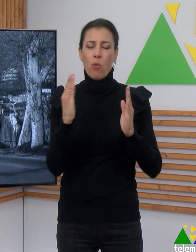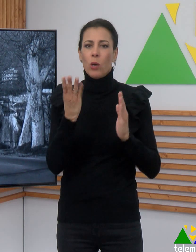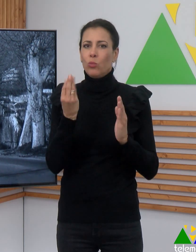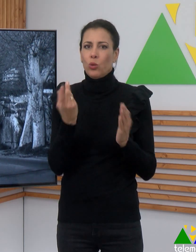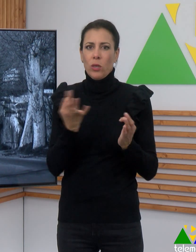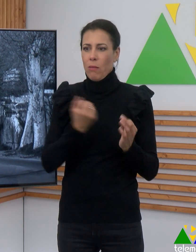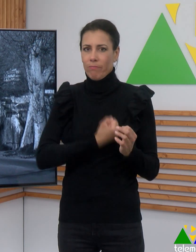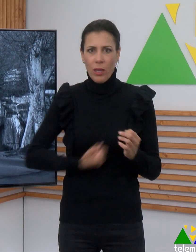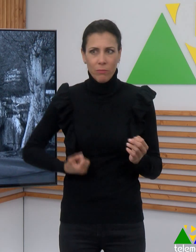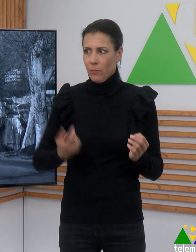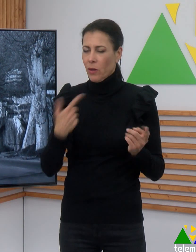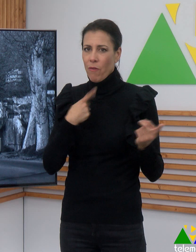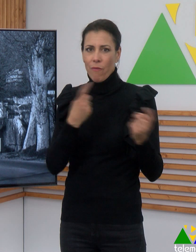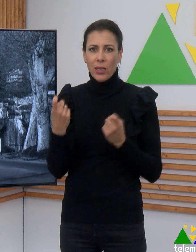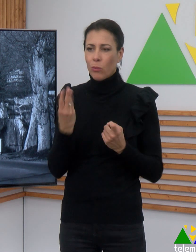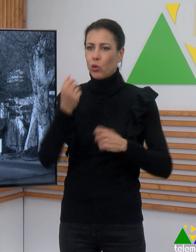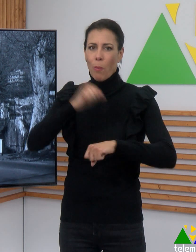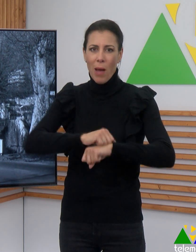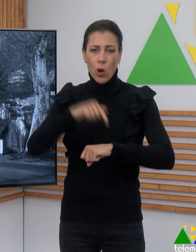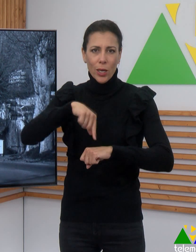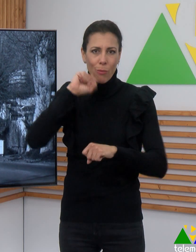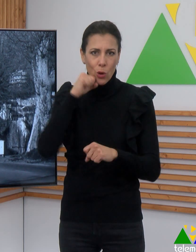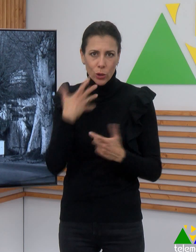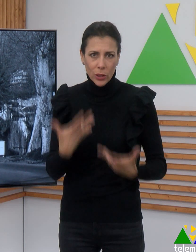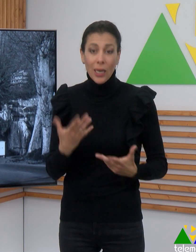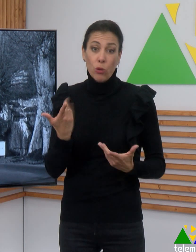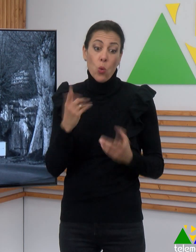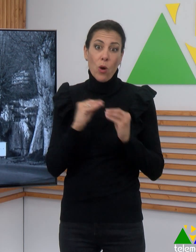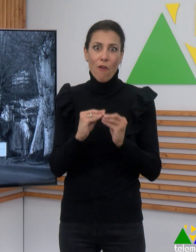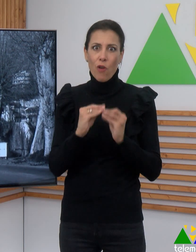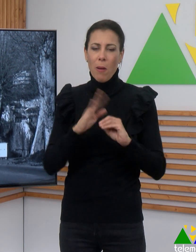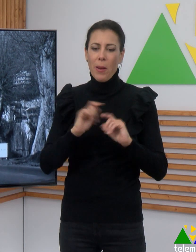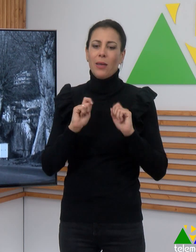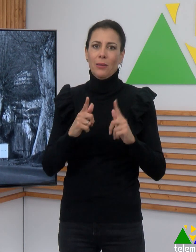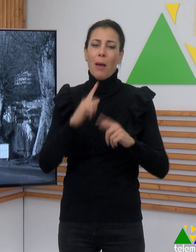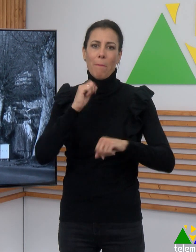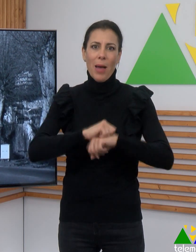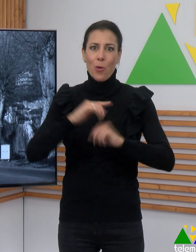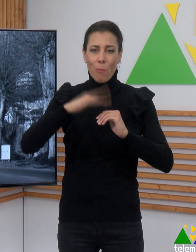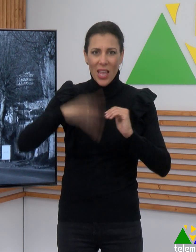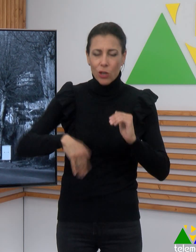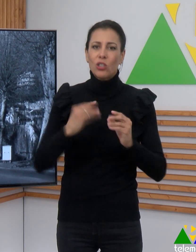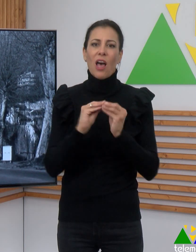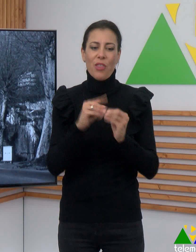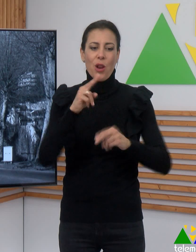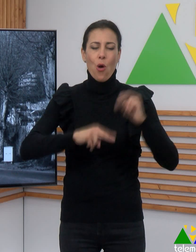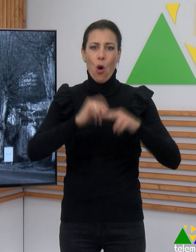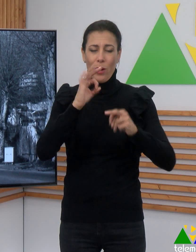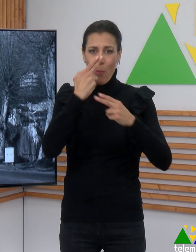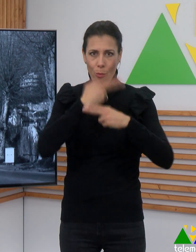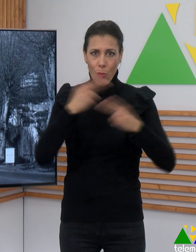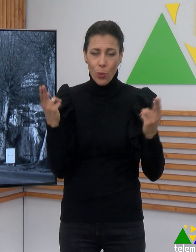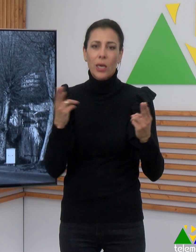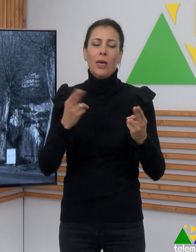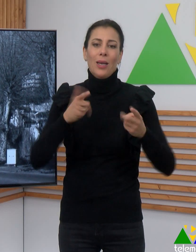mucha falta, había mucho paro en Motril y una forma de mitigar el paro en Motril es pues, hacer este tipo de obras públicas